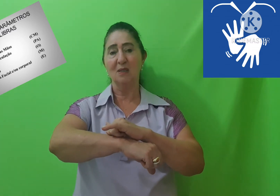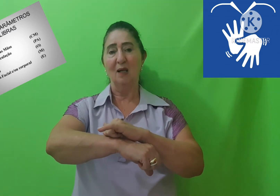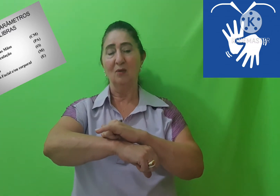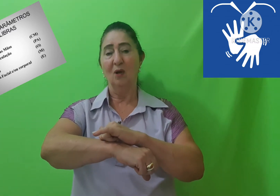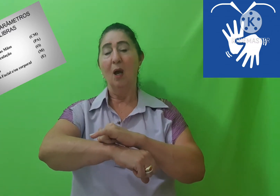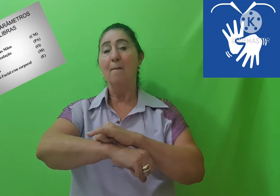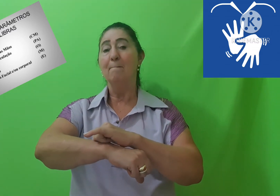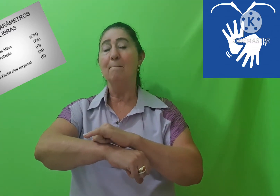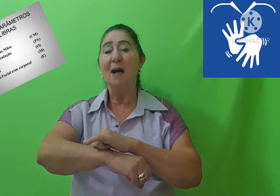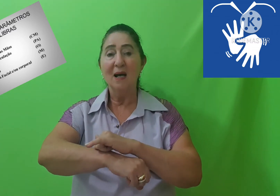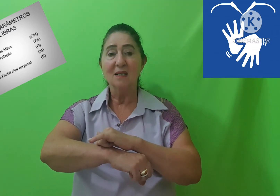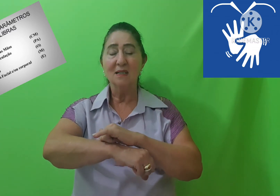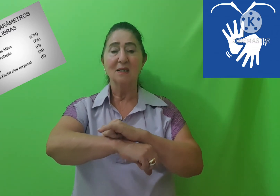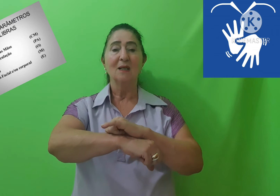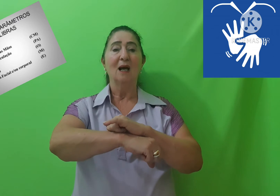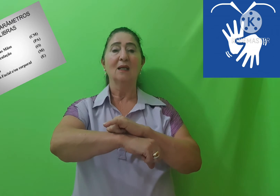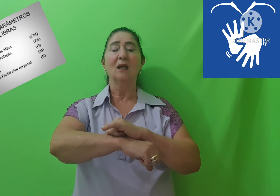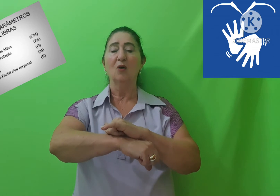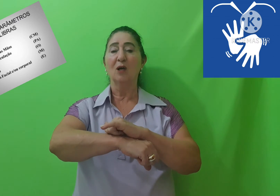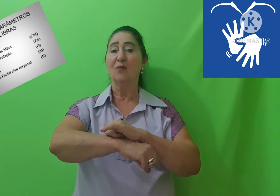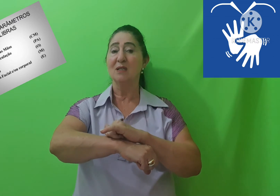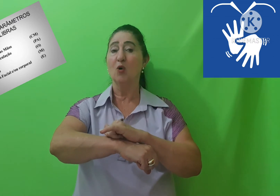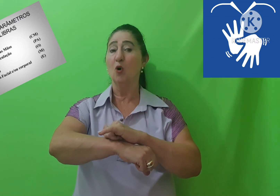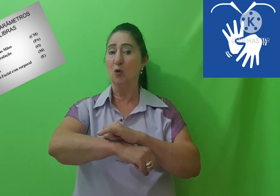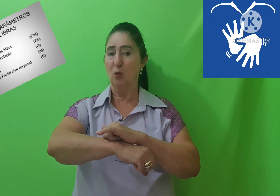pousado. Mas aqui, ó, eu quero fazer gordo, ó.